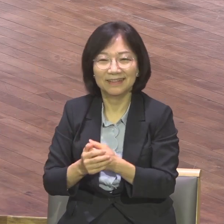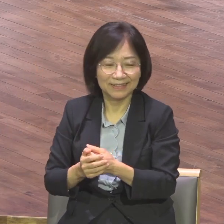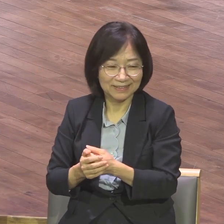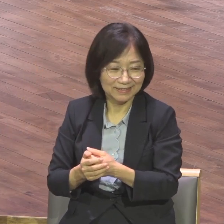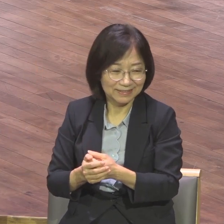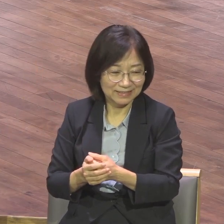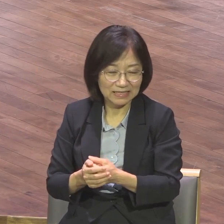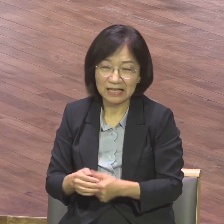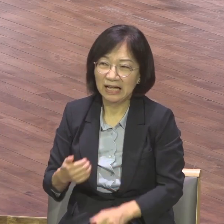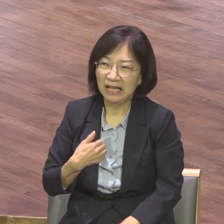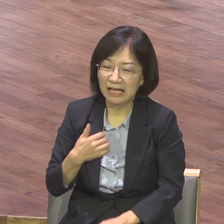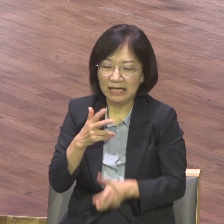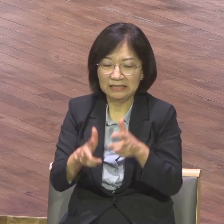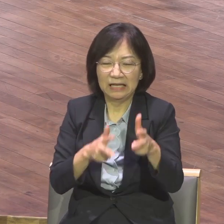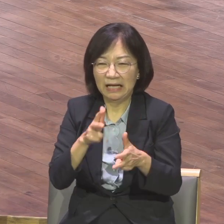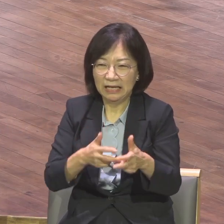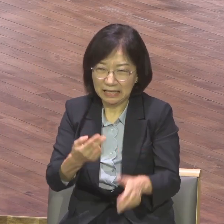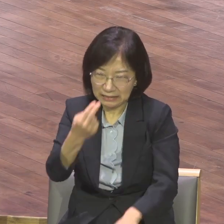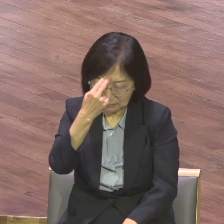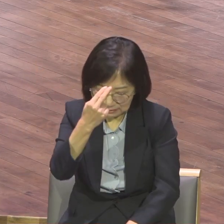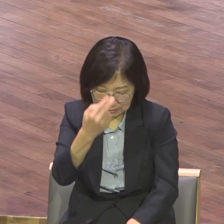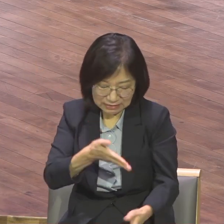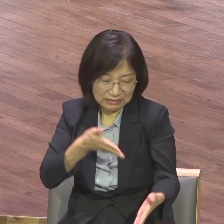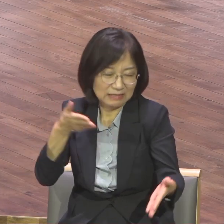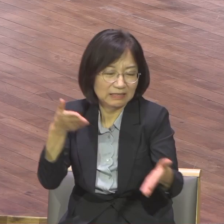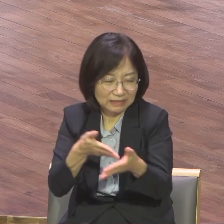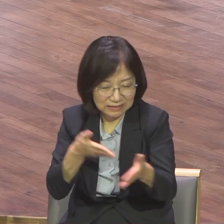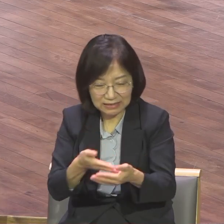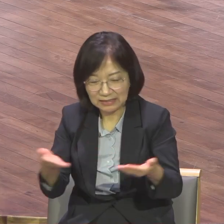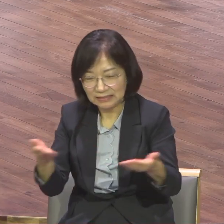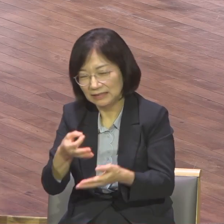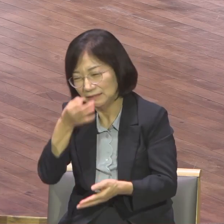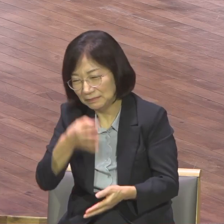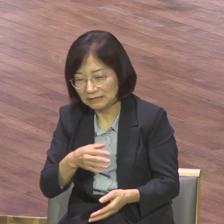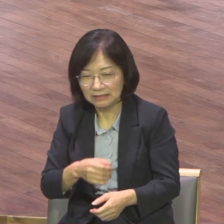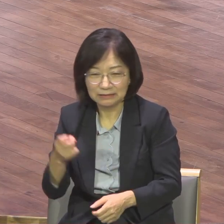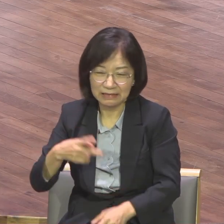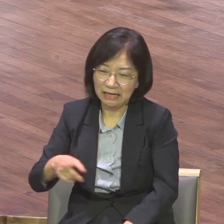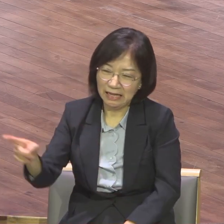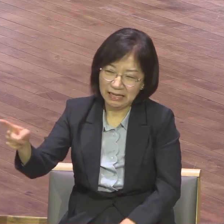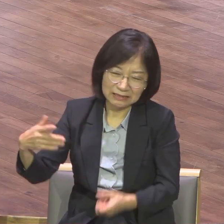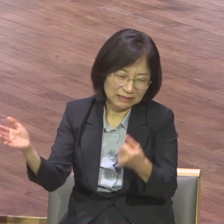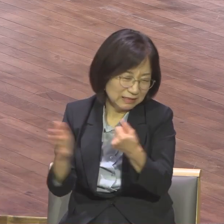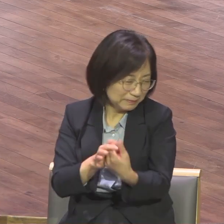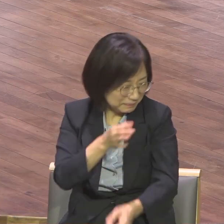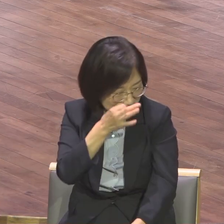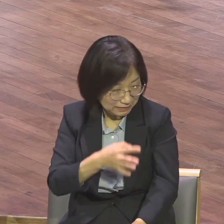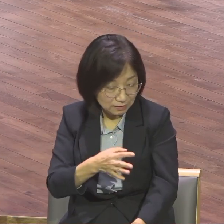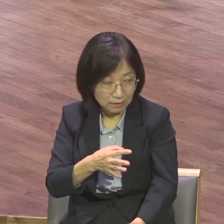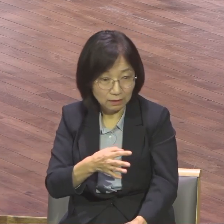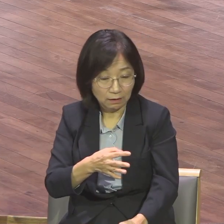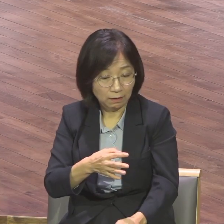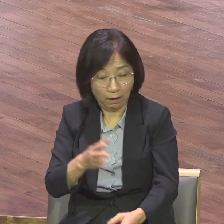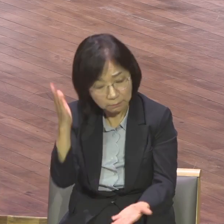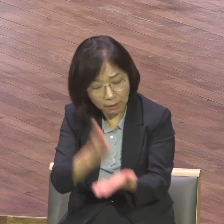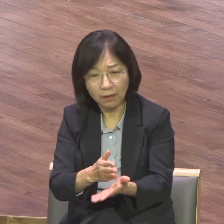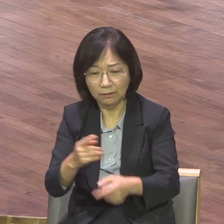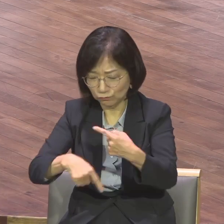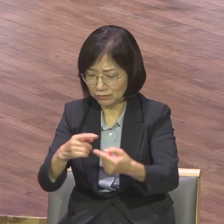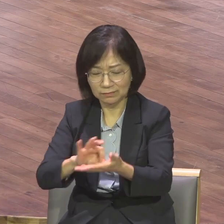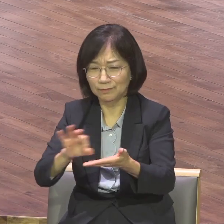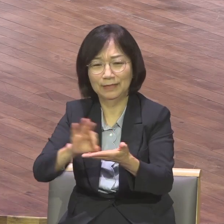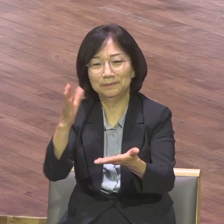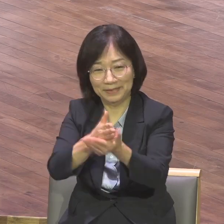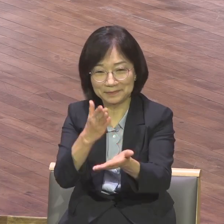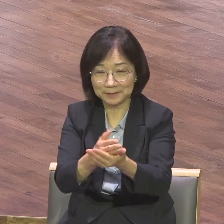아이고 내가 사업이 안 돼서 직장에 골머리가 아파서 내가 저 인간 때문에 너무 피곤해. 전부 속은 거예요.